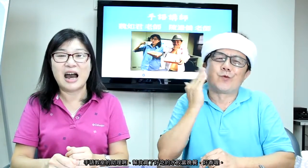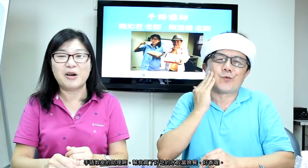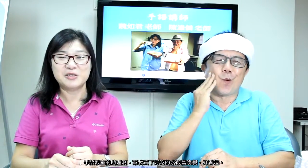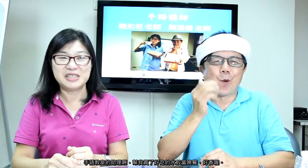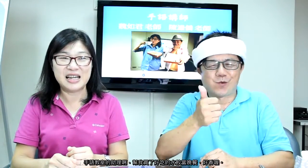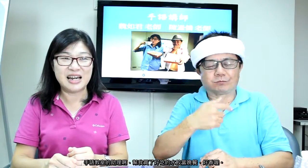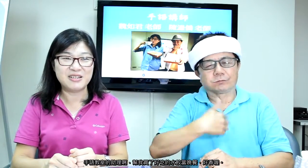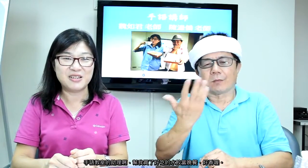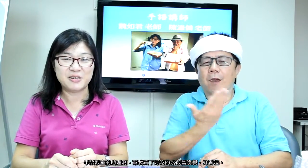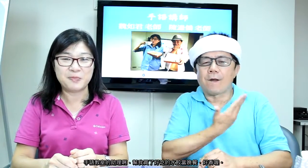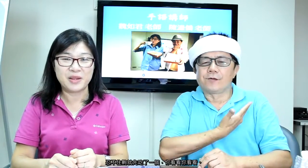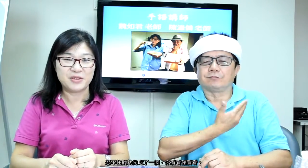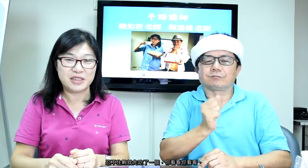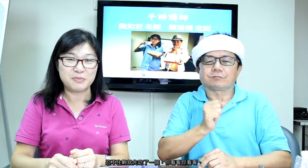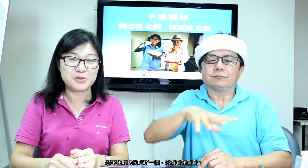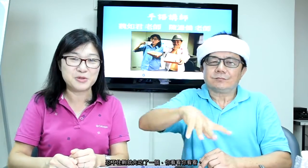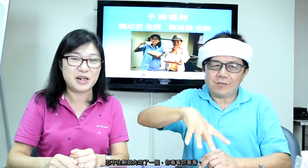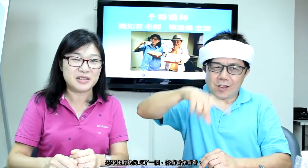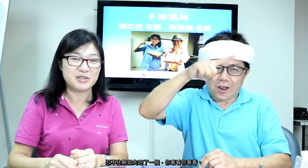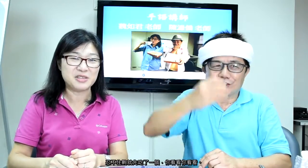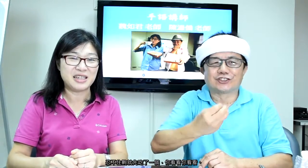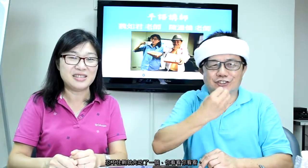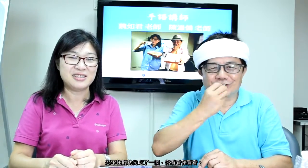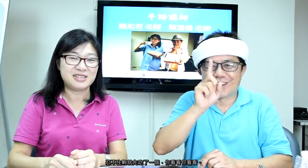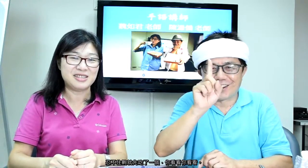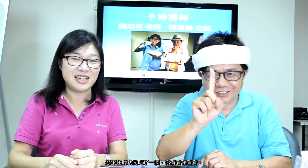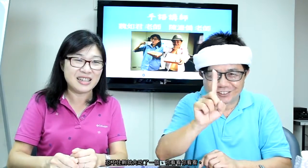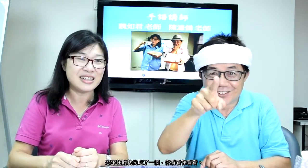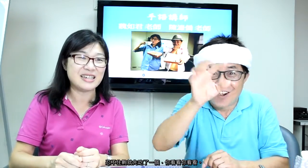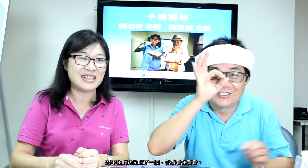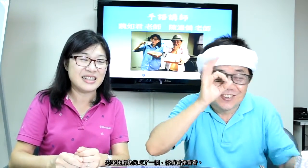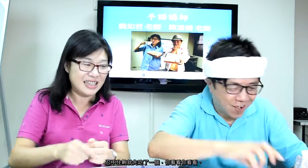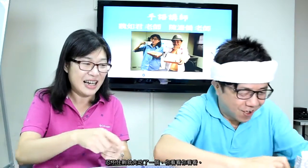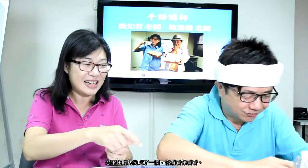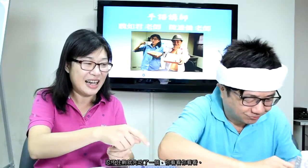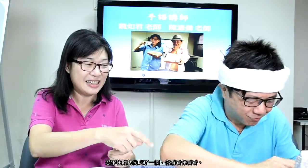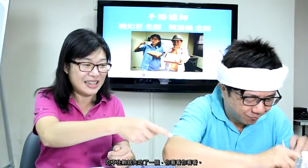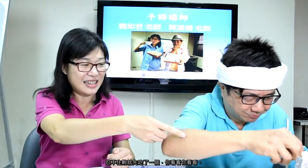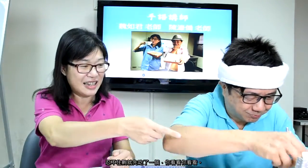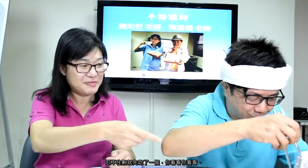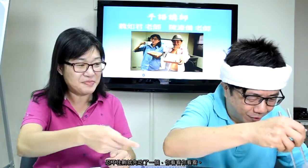好香哦。忍不住哈，就先吃了一个。你看看，你看看，